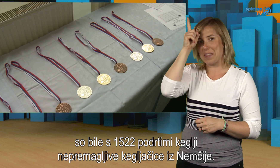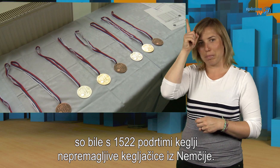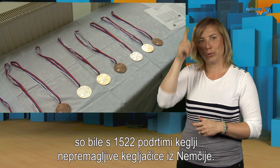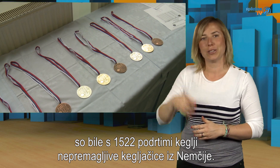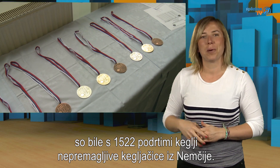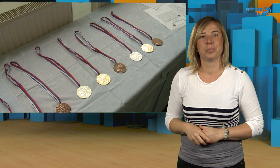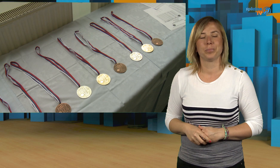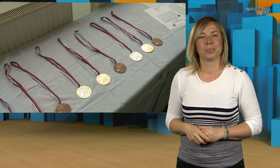Nemčije.